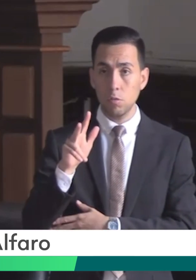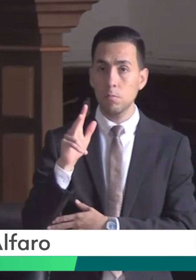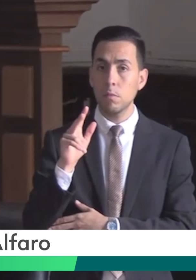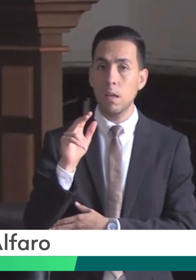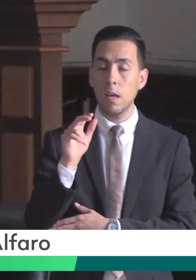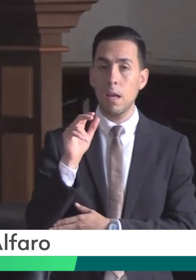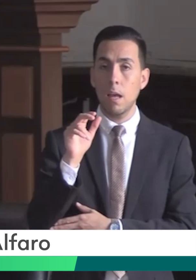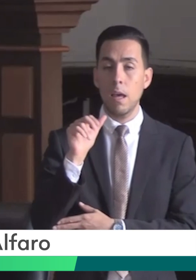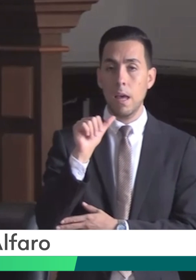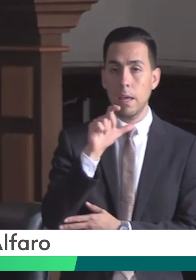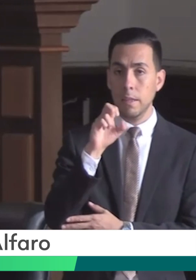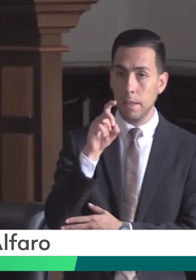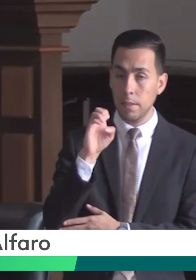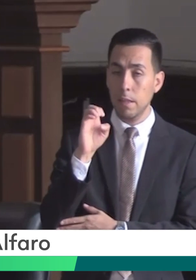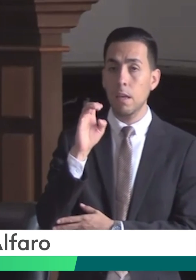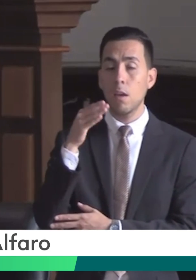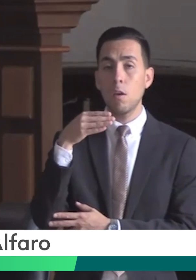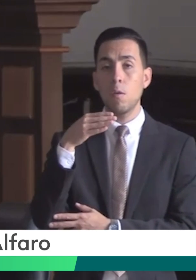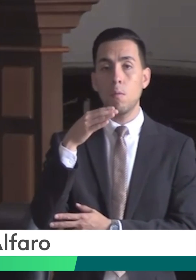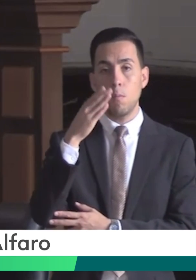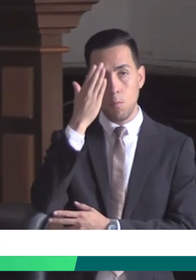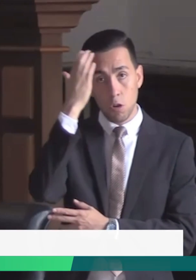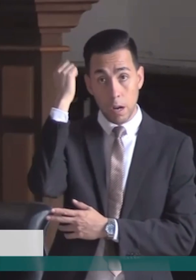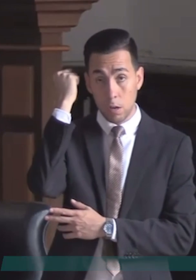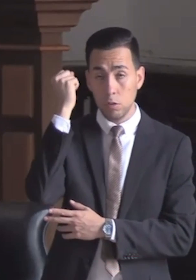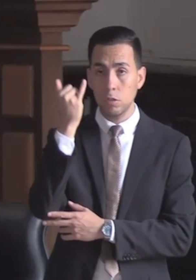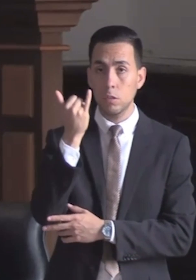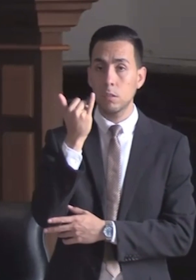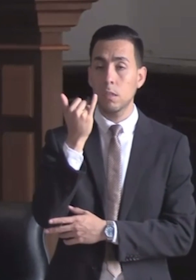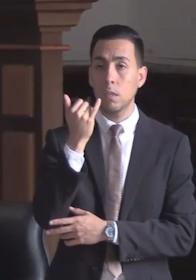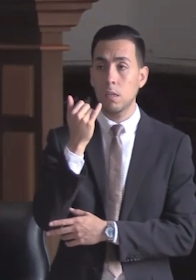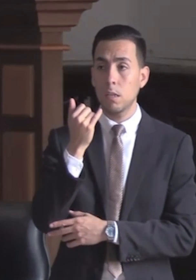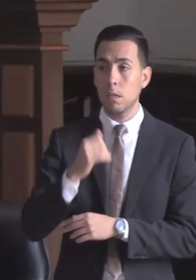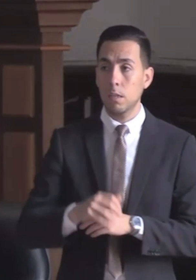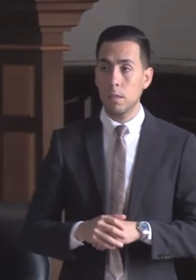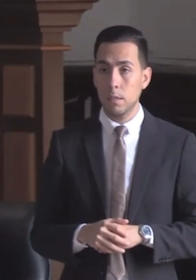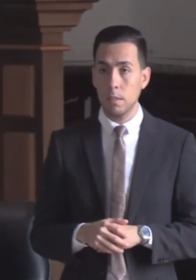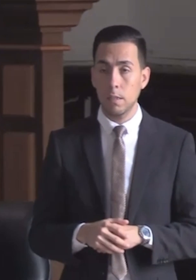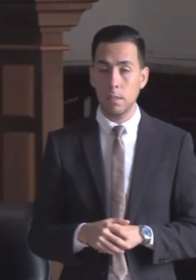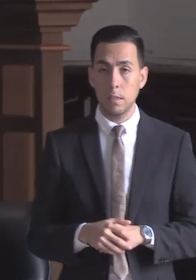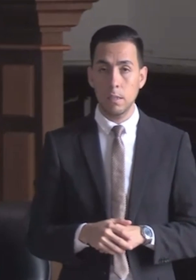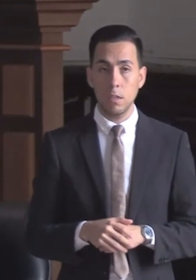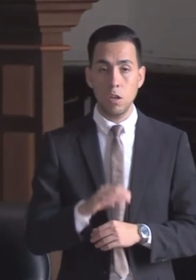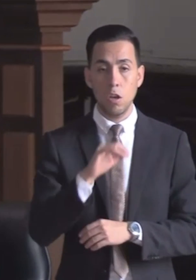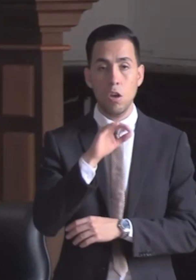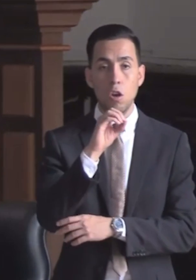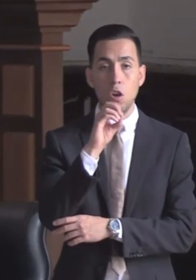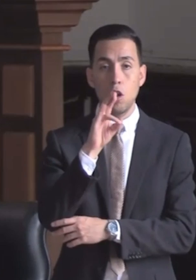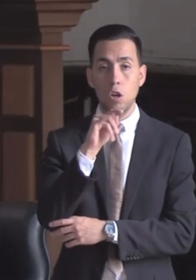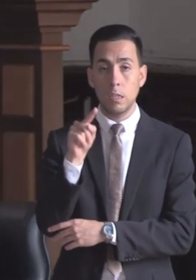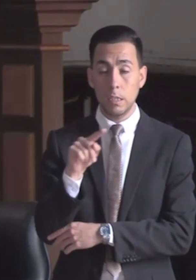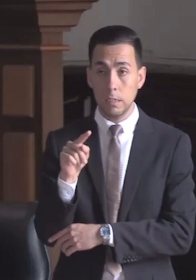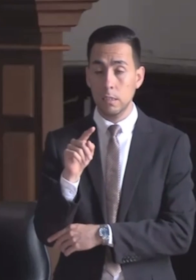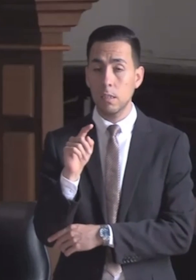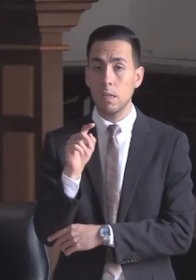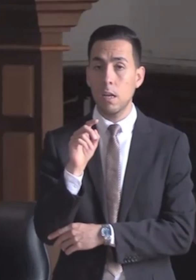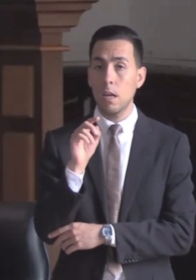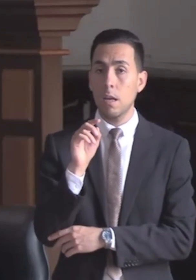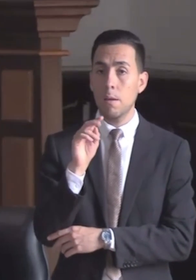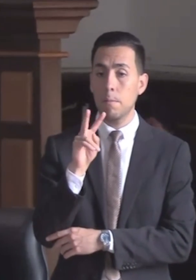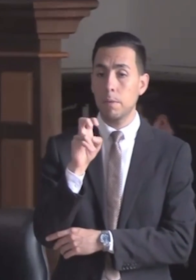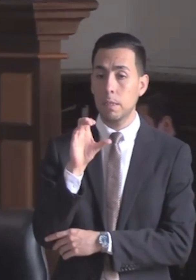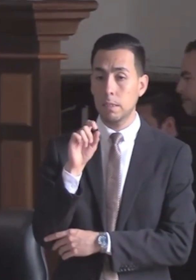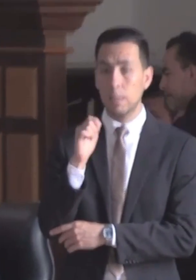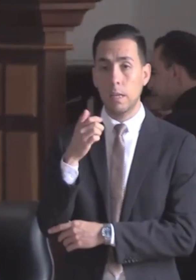Ignacio Allende, José María Morelos y Pavón, José Ortiz de Domínguez, Leona Vicario,